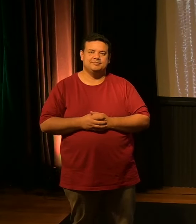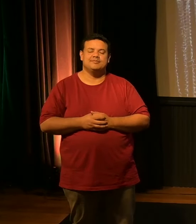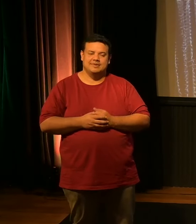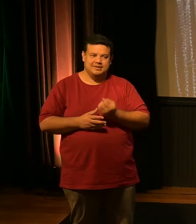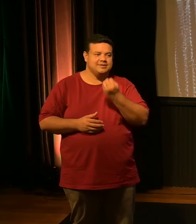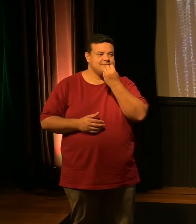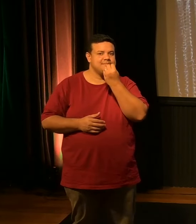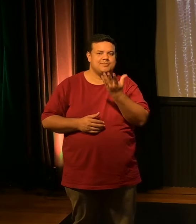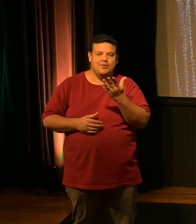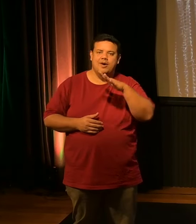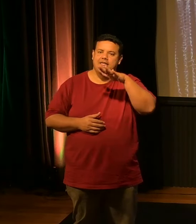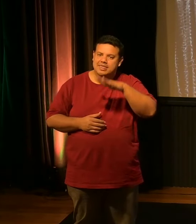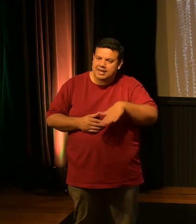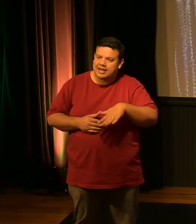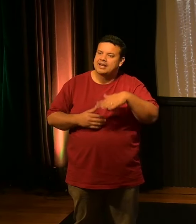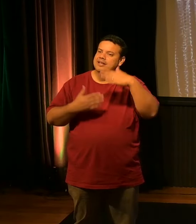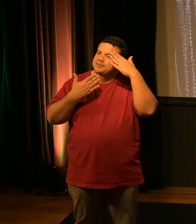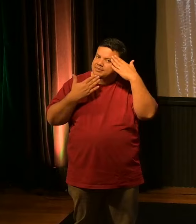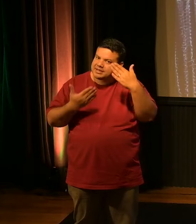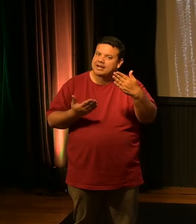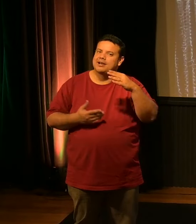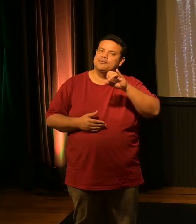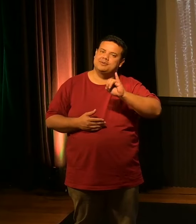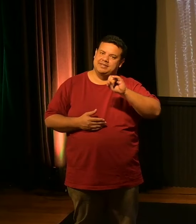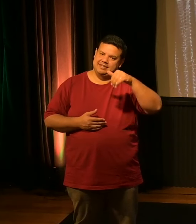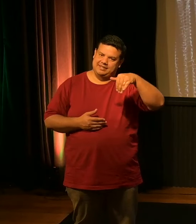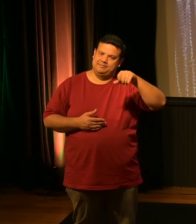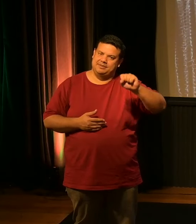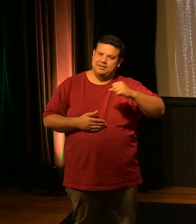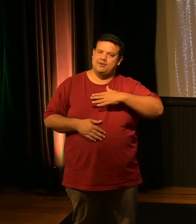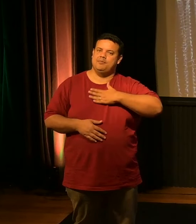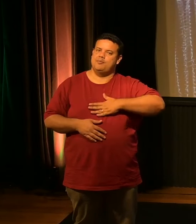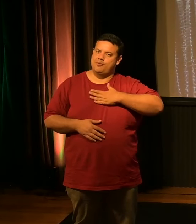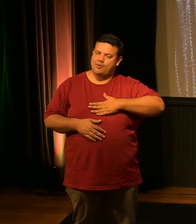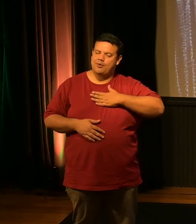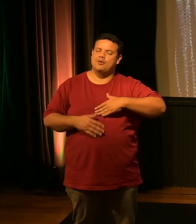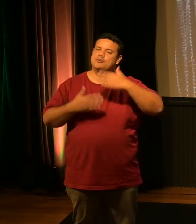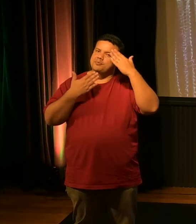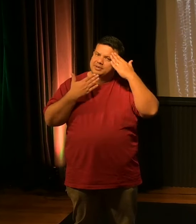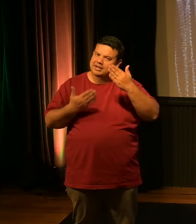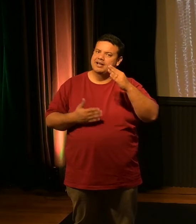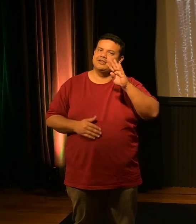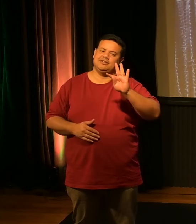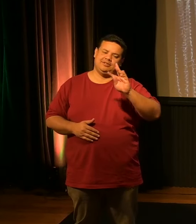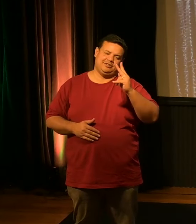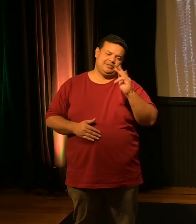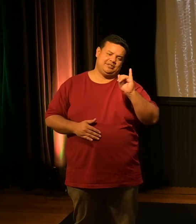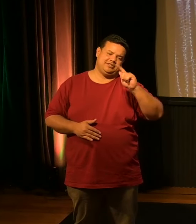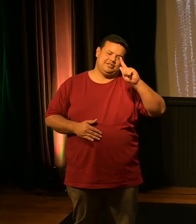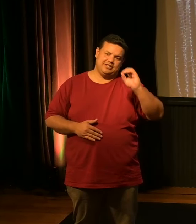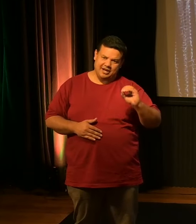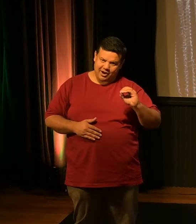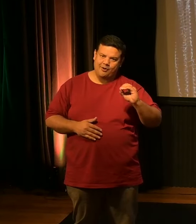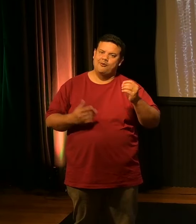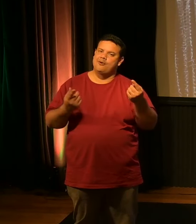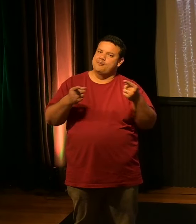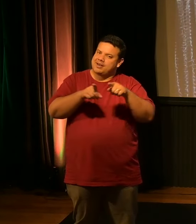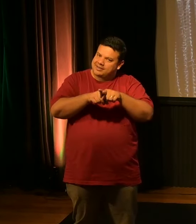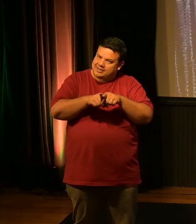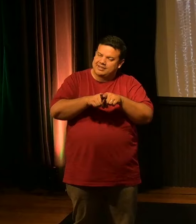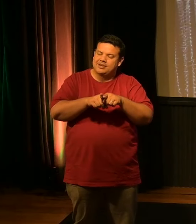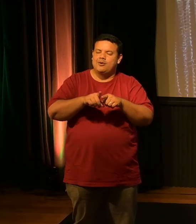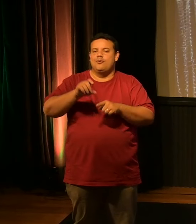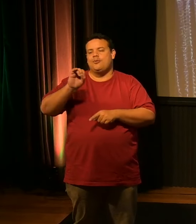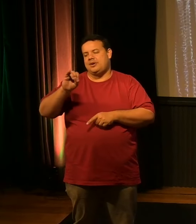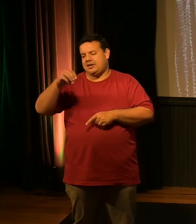Boa tarde, obrigada, IMS Poços. Obrigada também, Thiago, nessa ponte com o IMS Paulista e com o Instituto